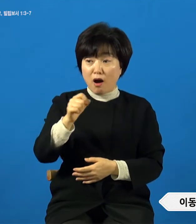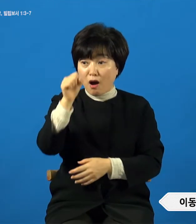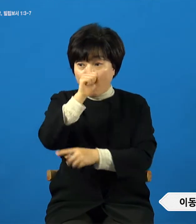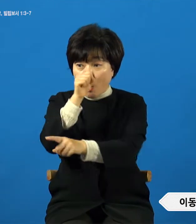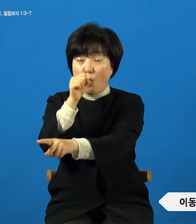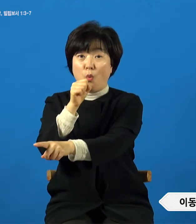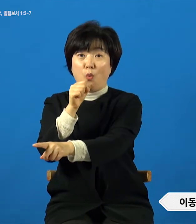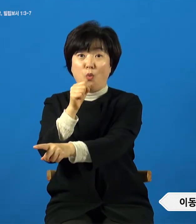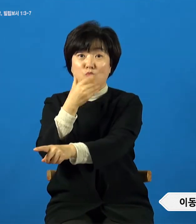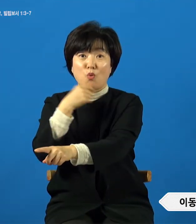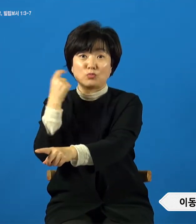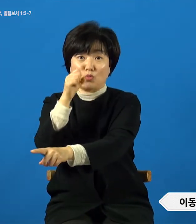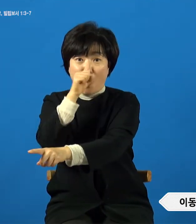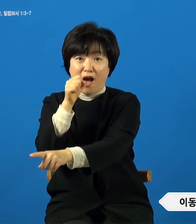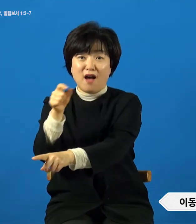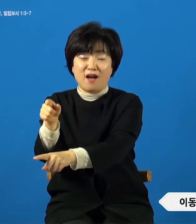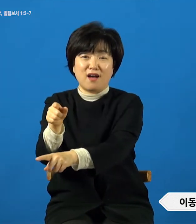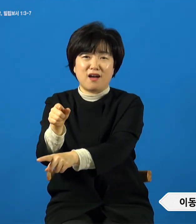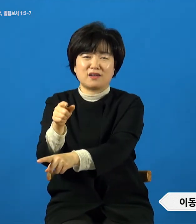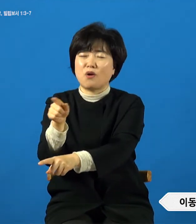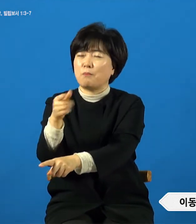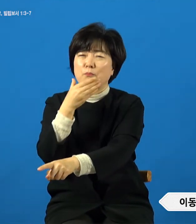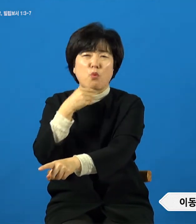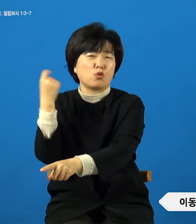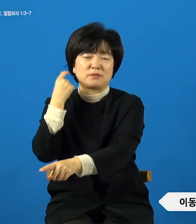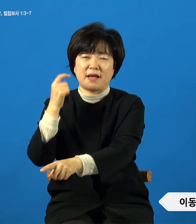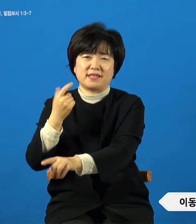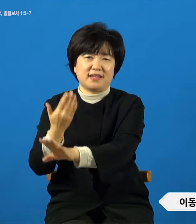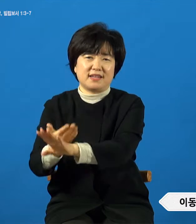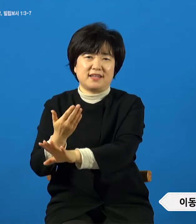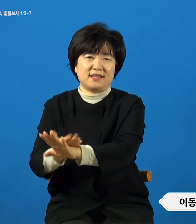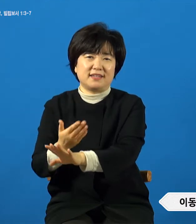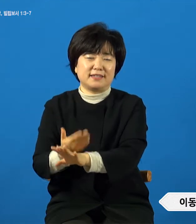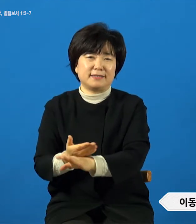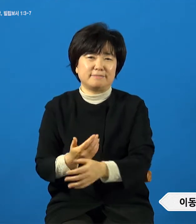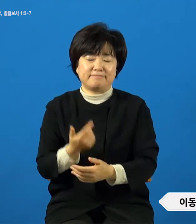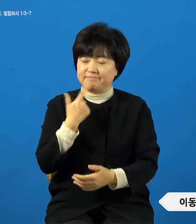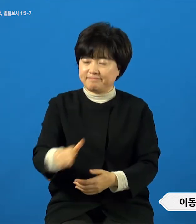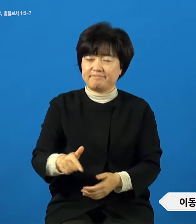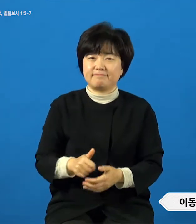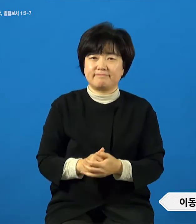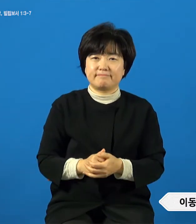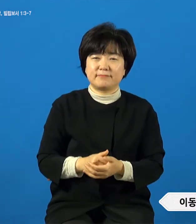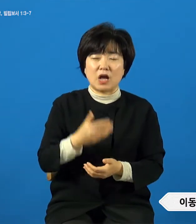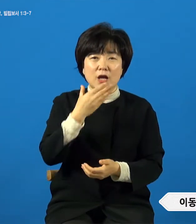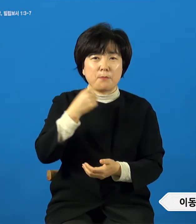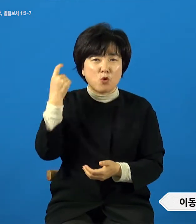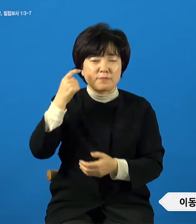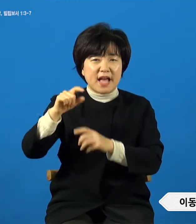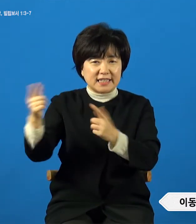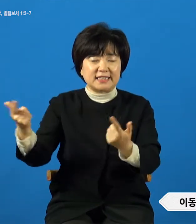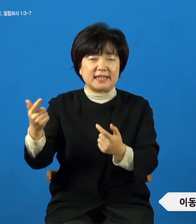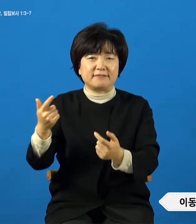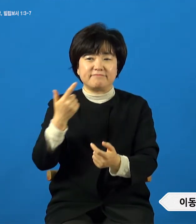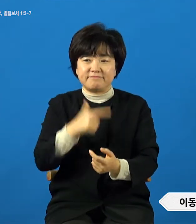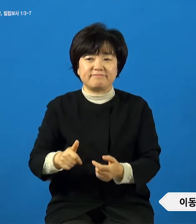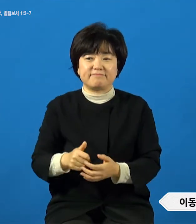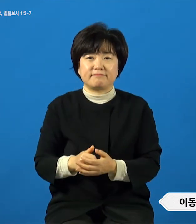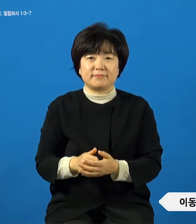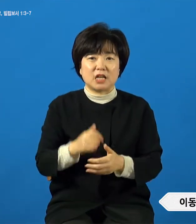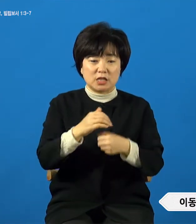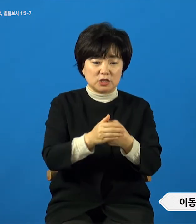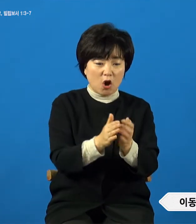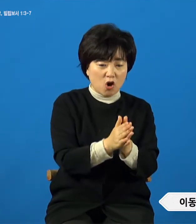좋아해요. 근데 그건 복음이 아니에요, 여러분. 그것이 복음이 아니라는 증거, 성경이 그렇게 가르치지